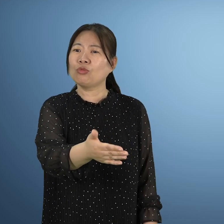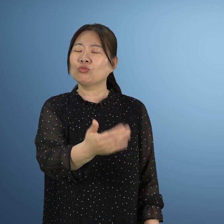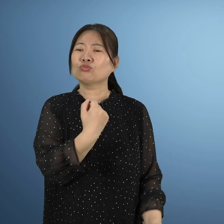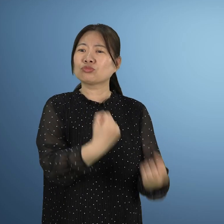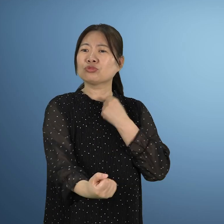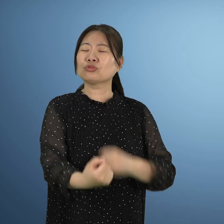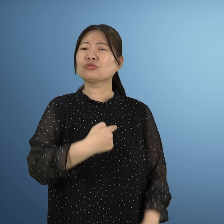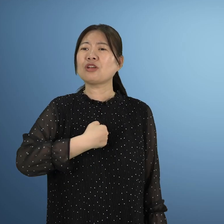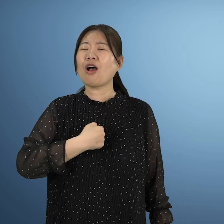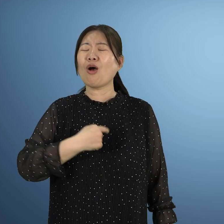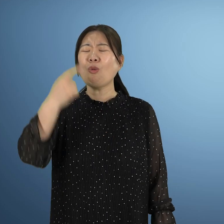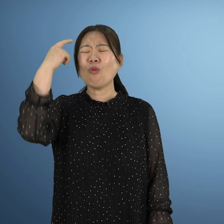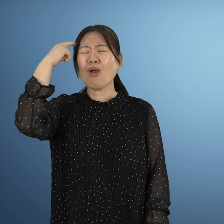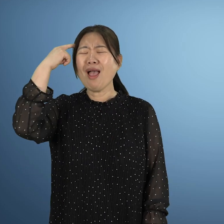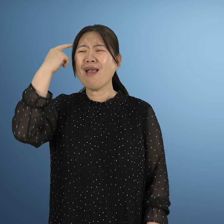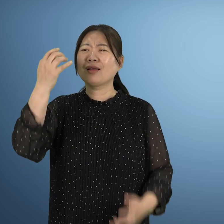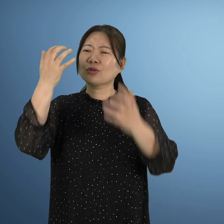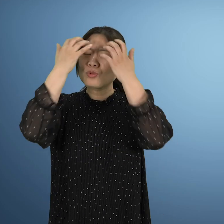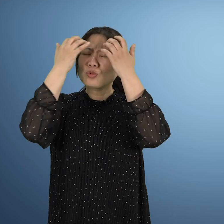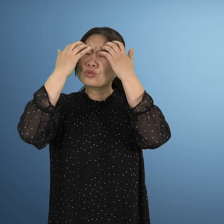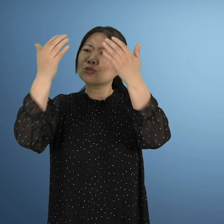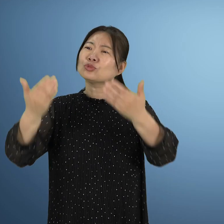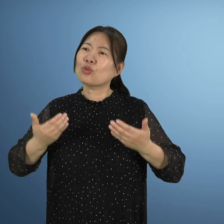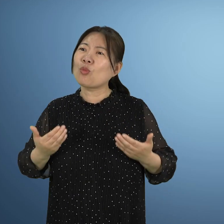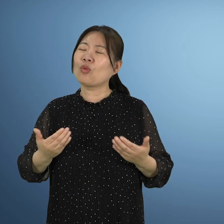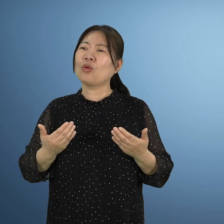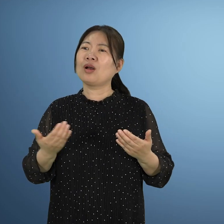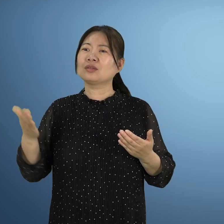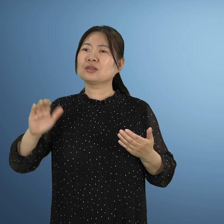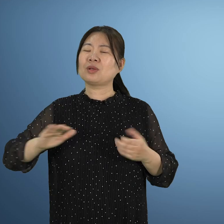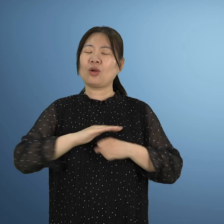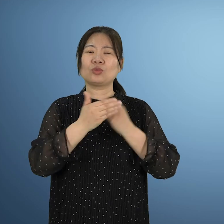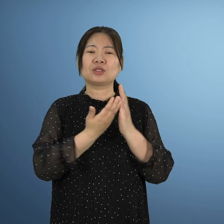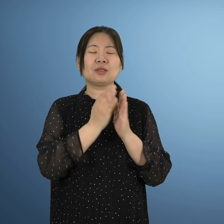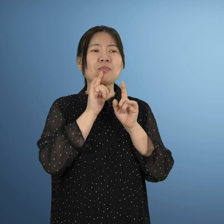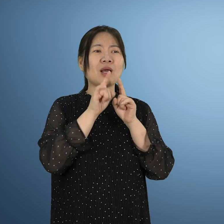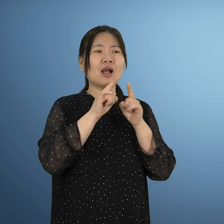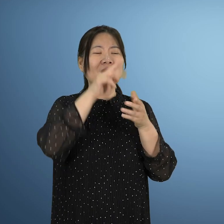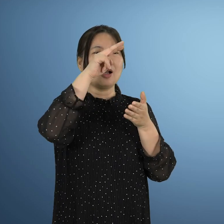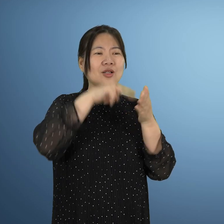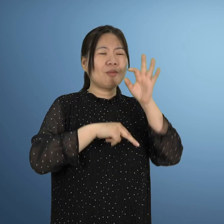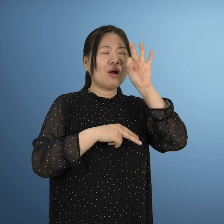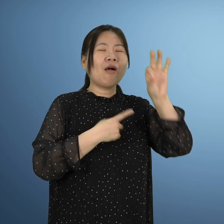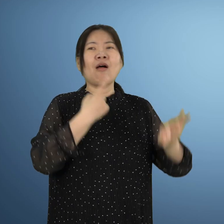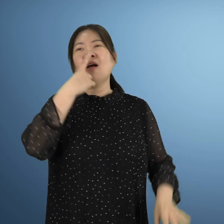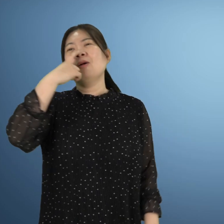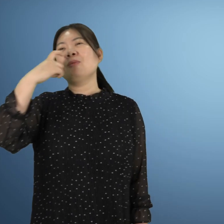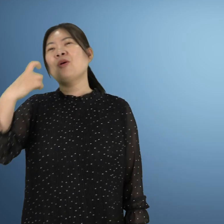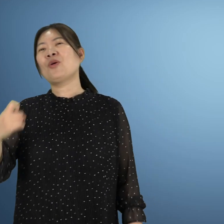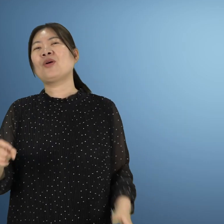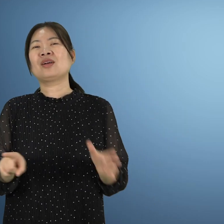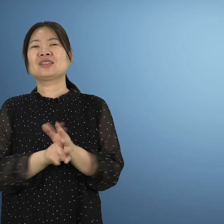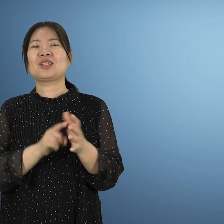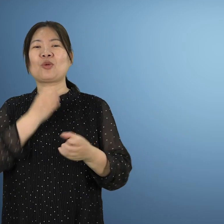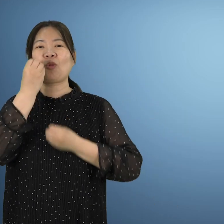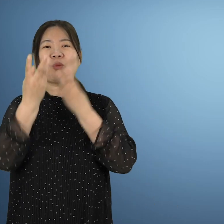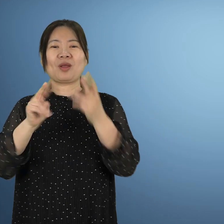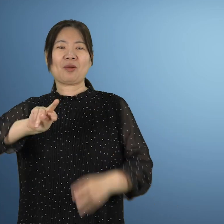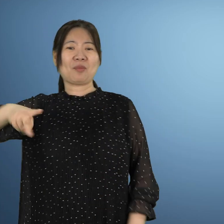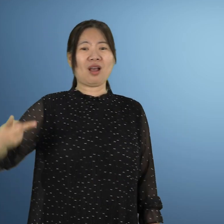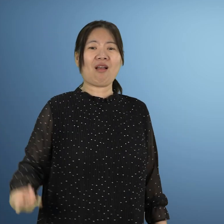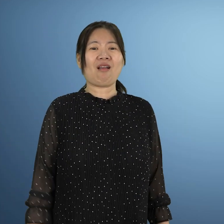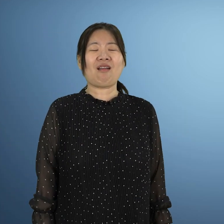이러세요? 질문이에요. 그런데 우리말 성경은 이걸 어쩌다가 멋진 신앙 고백으로